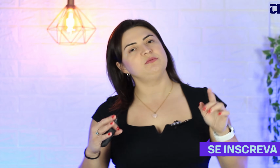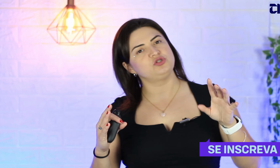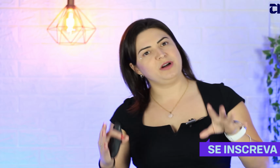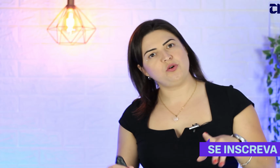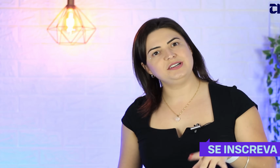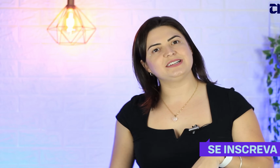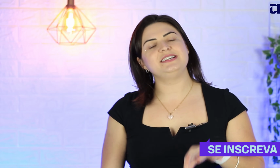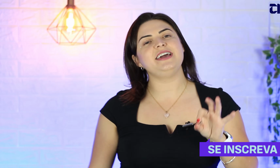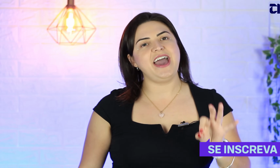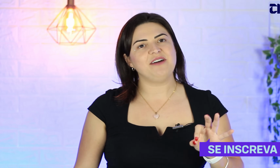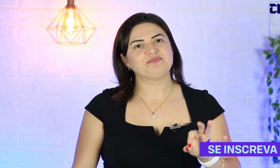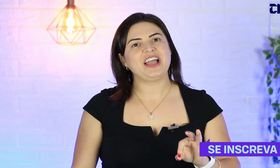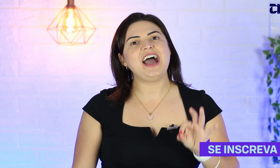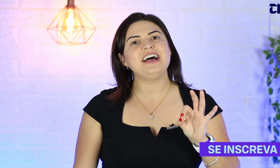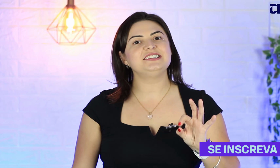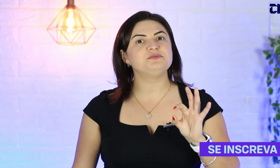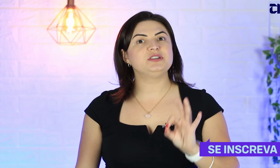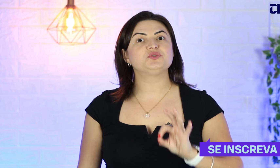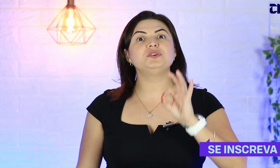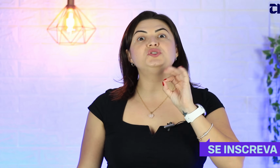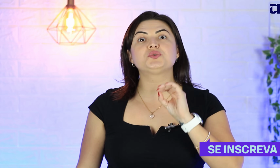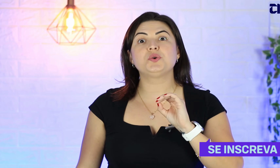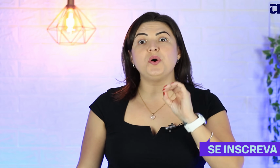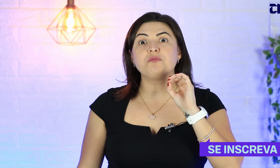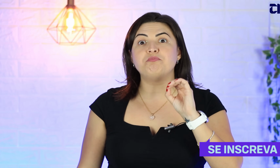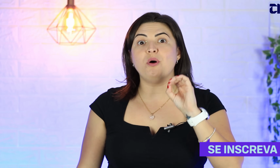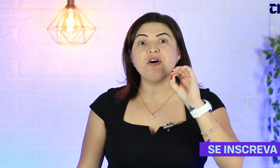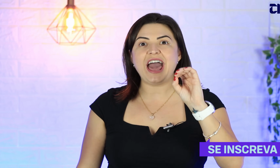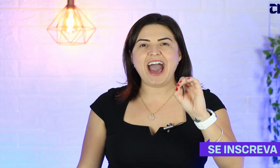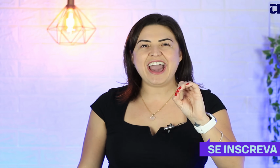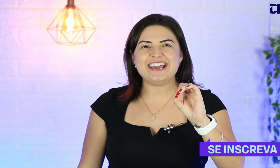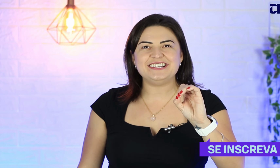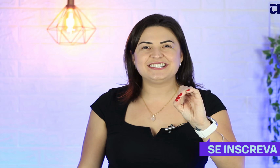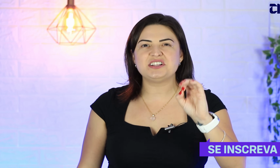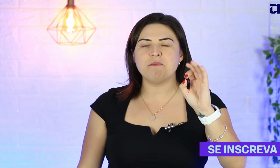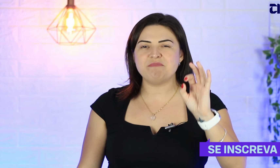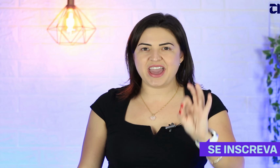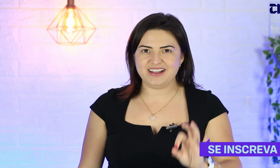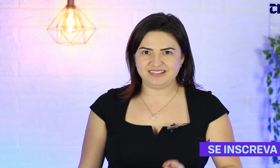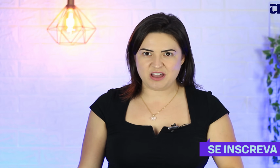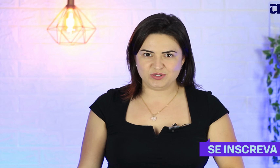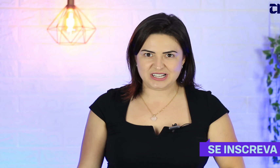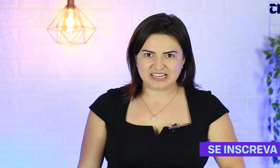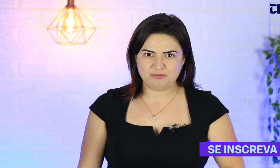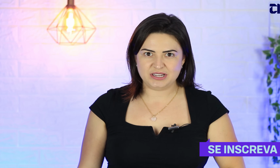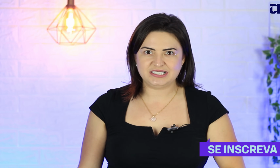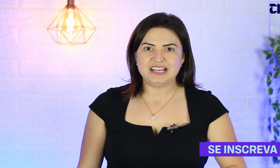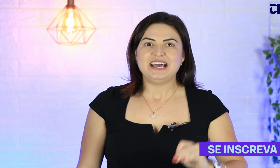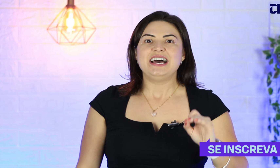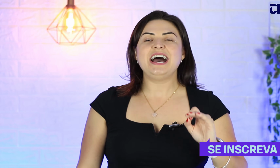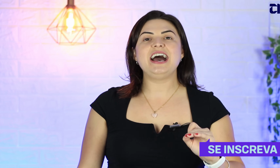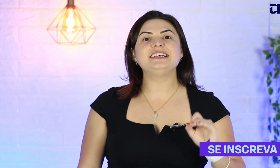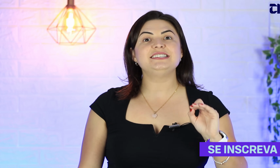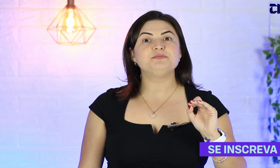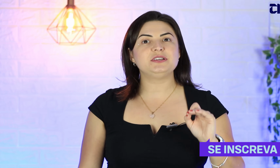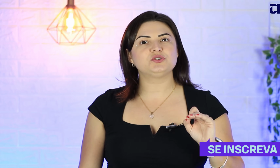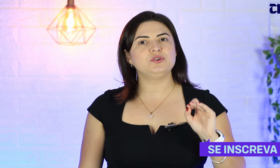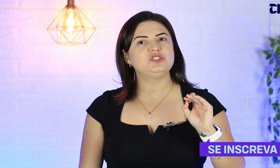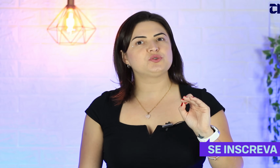temos uma coisa que é as expressões corporais. Também temos na Libras. As expressões